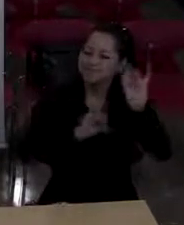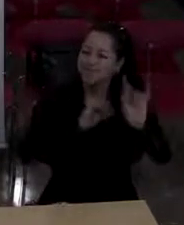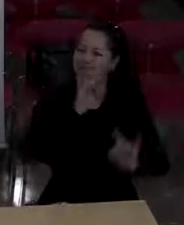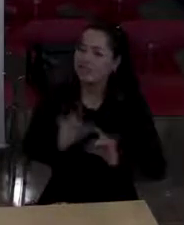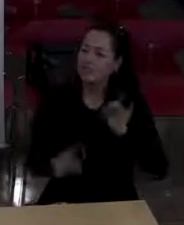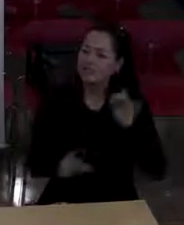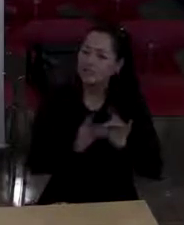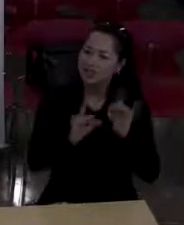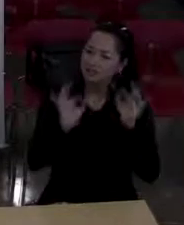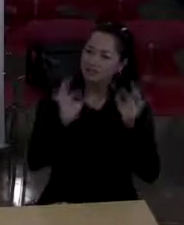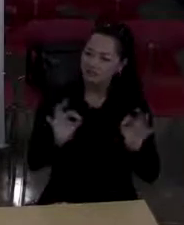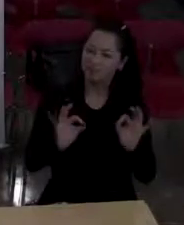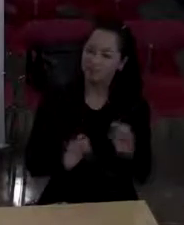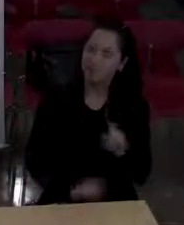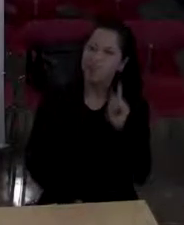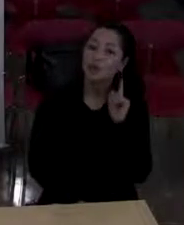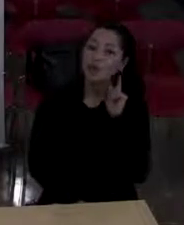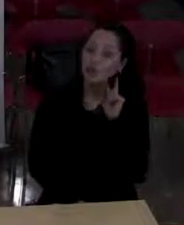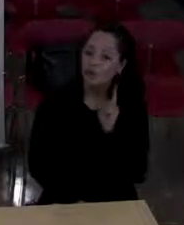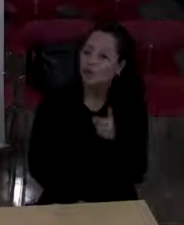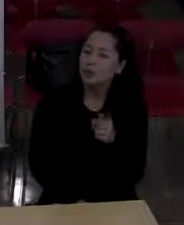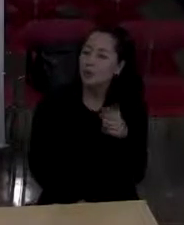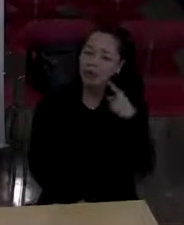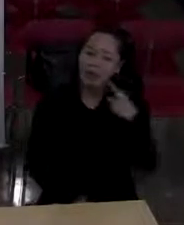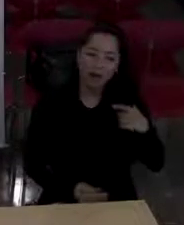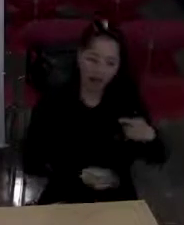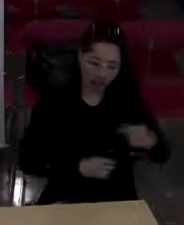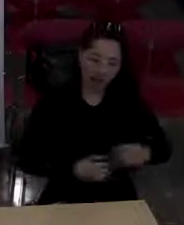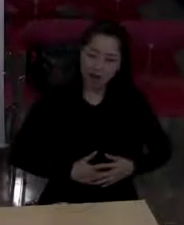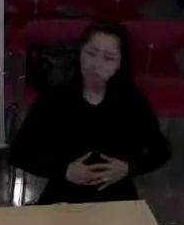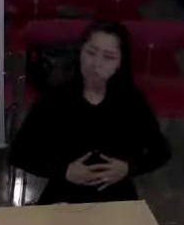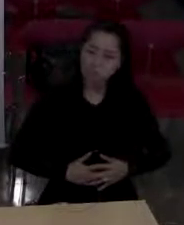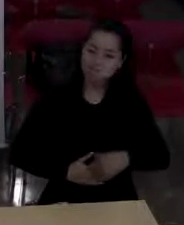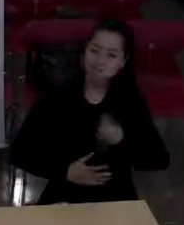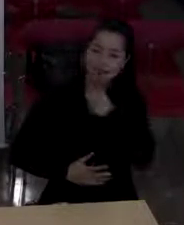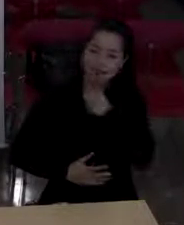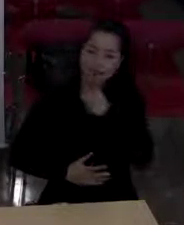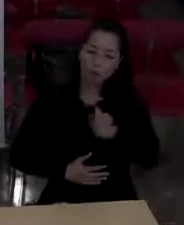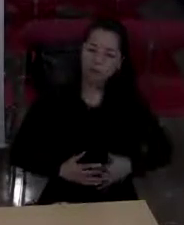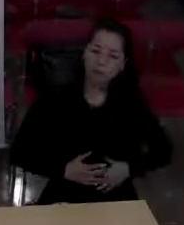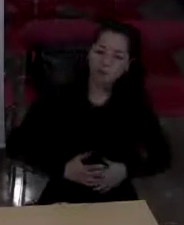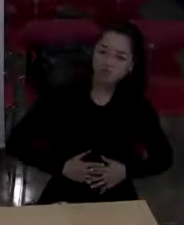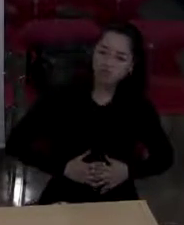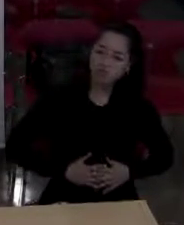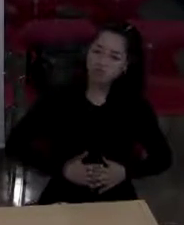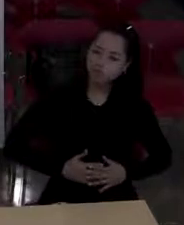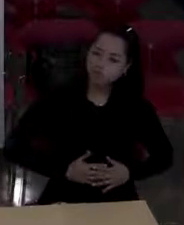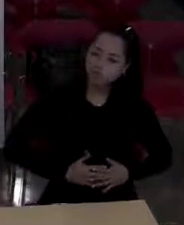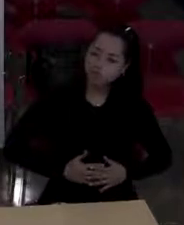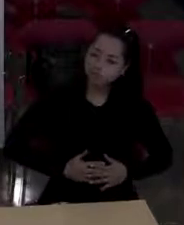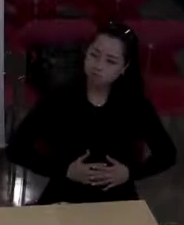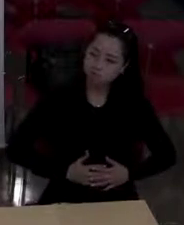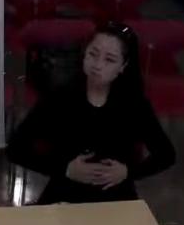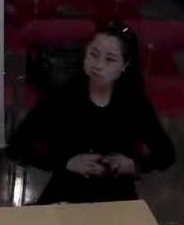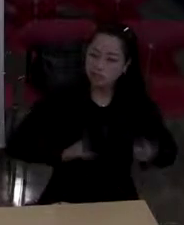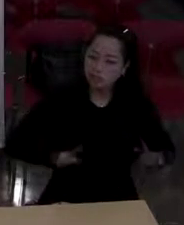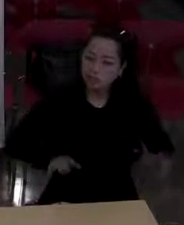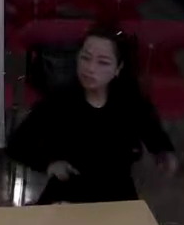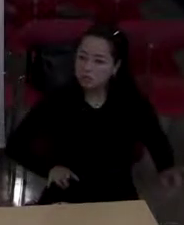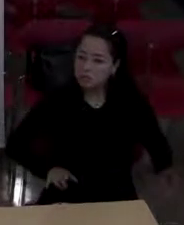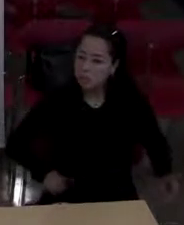tiene que atravesar el líquido amniótico y por eso las intensidades del sonido deben ser mucho más altas.